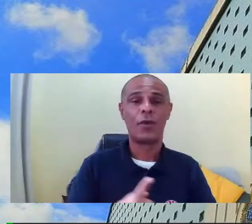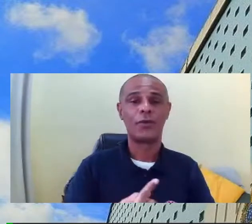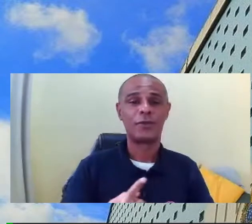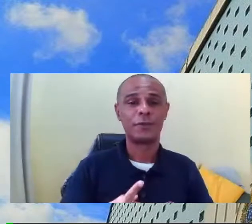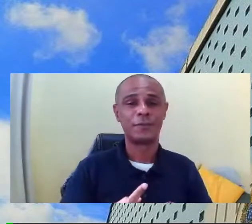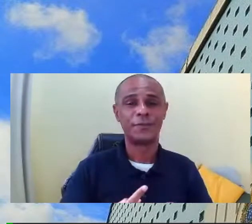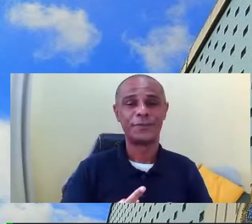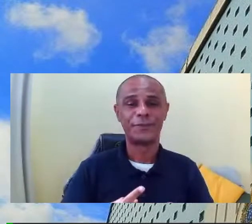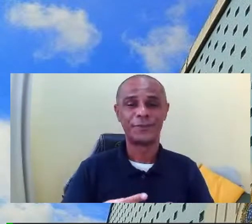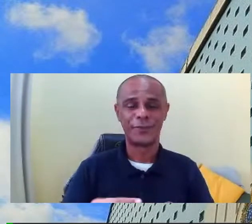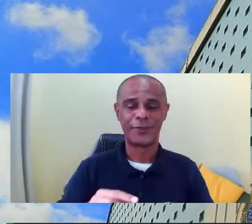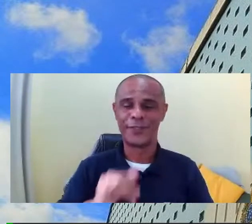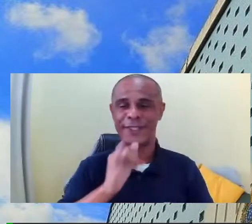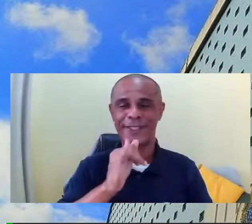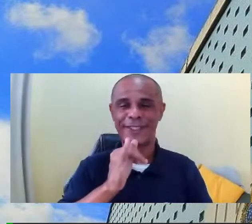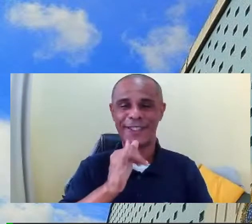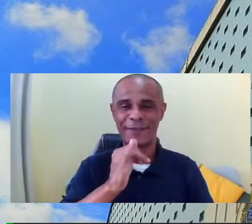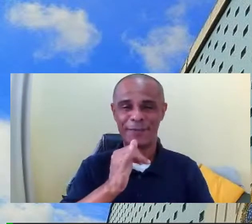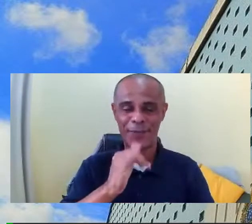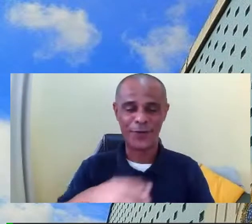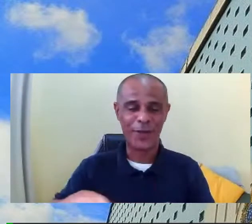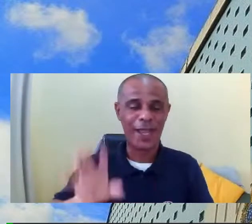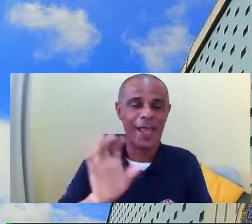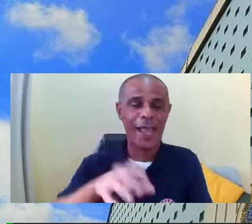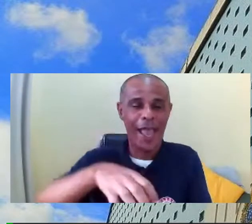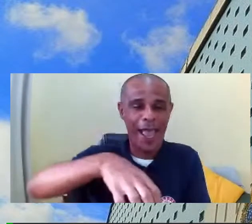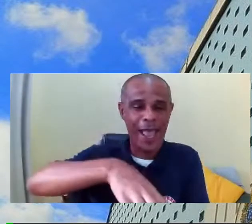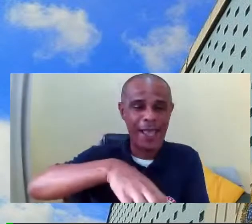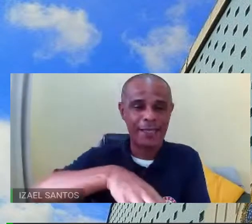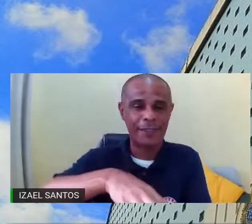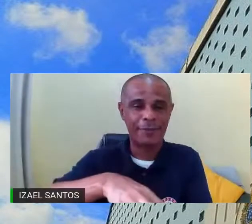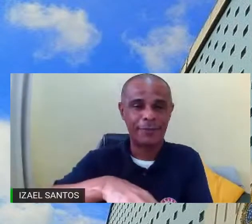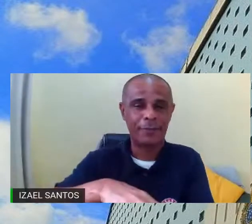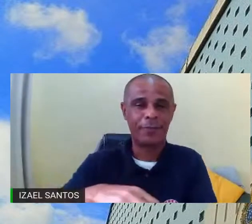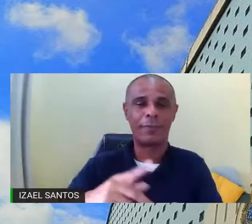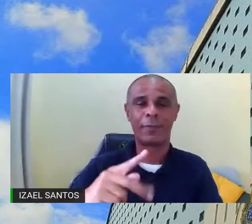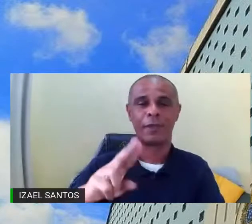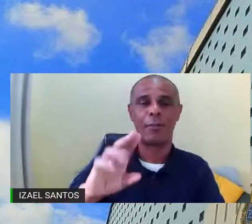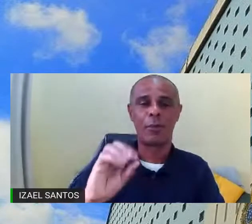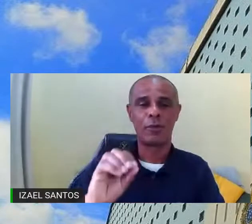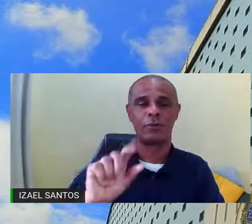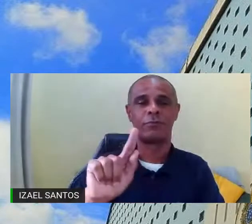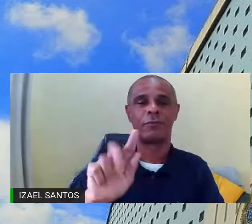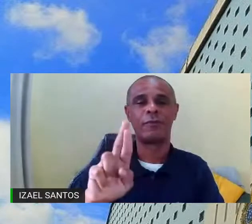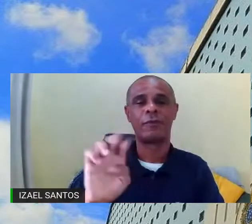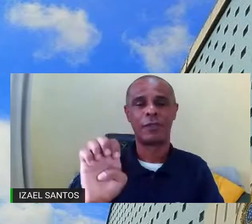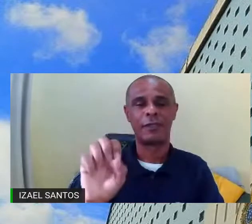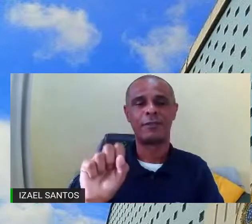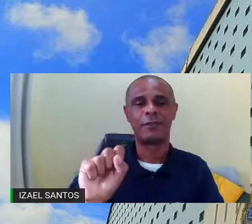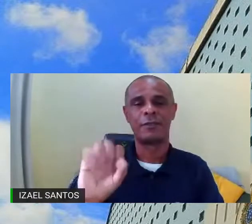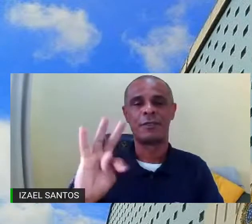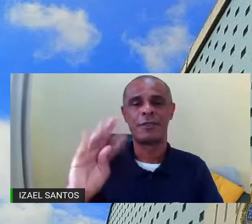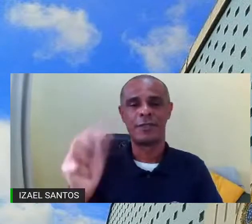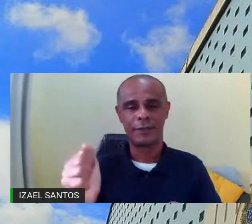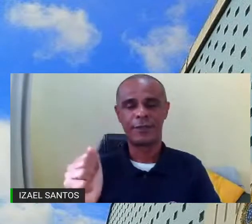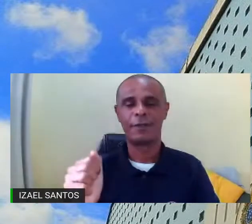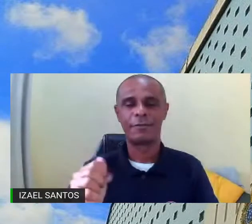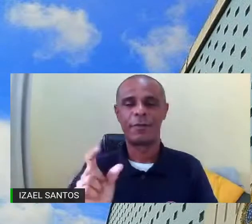dos setores progressistas, e eu fico muito feliz com isso, porque eles dão a chance dos senhores fazerem uma boa educação.